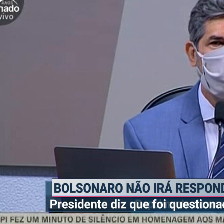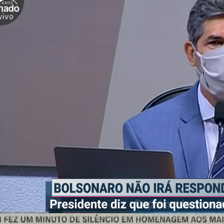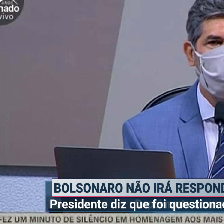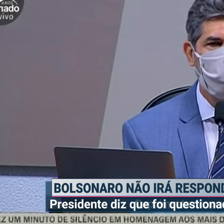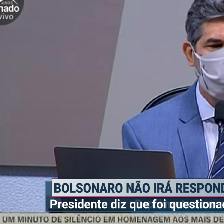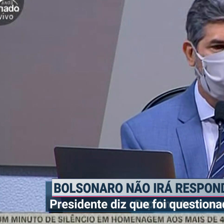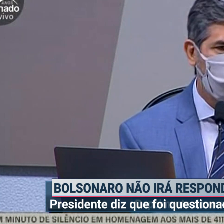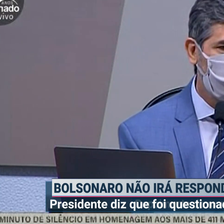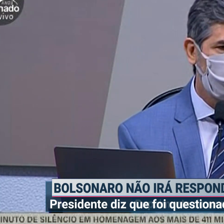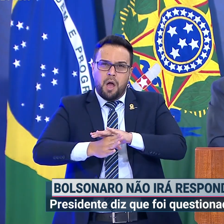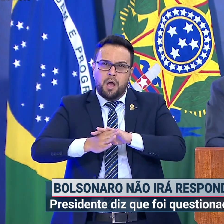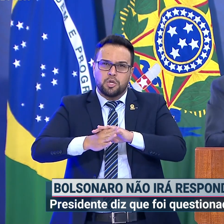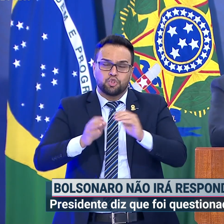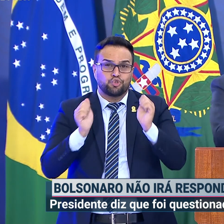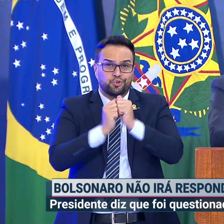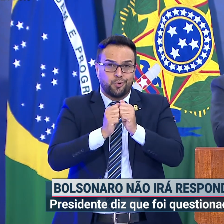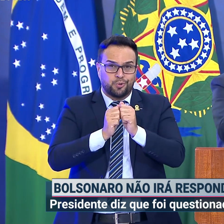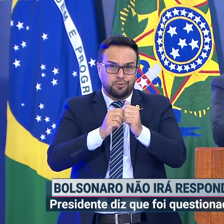da CPI da pandemia.